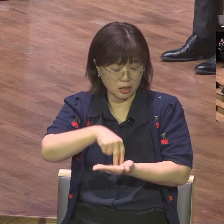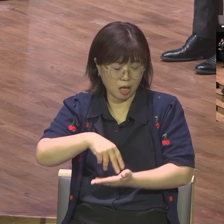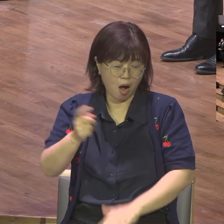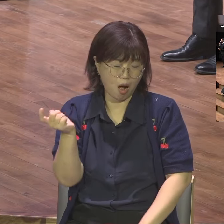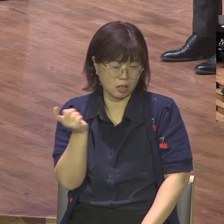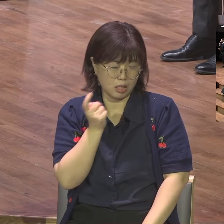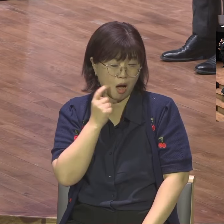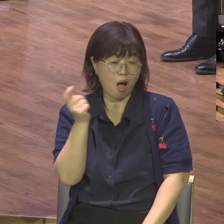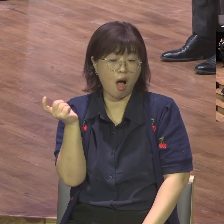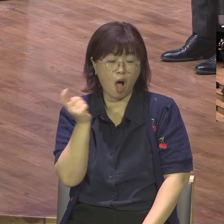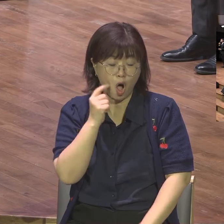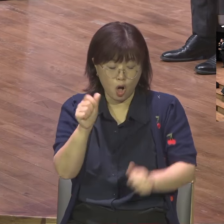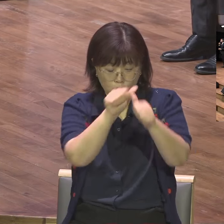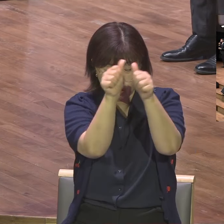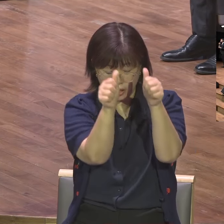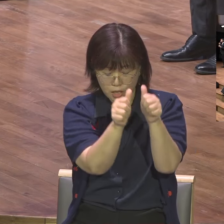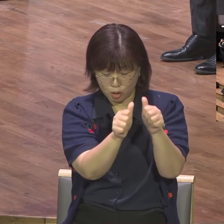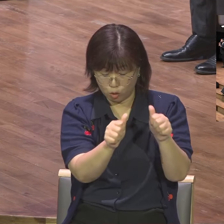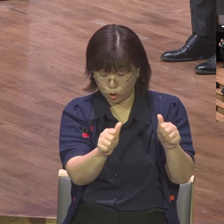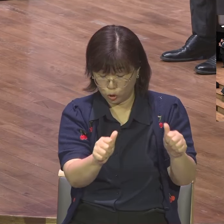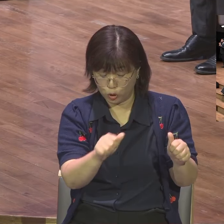담대히 서고